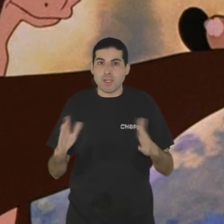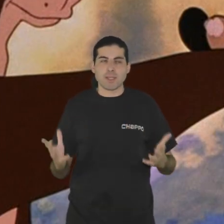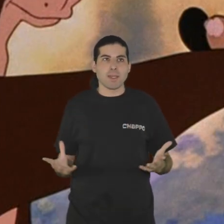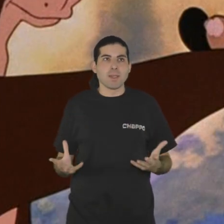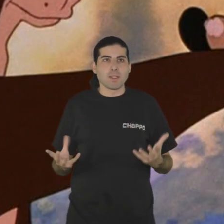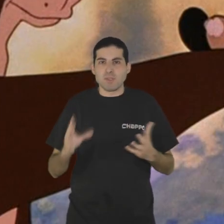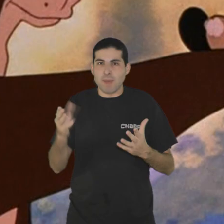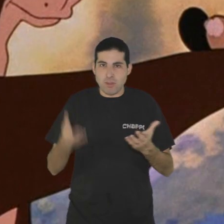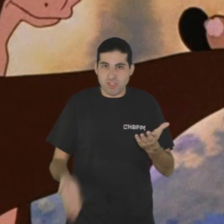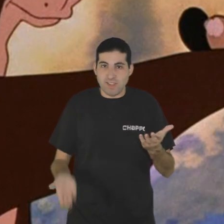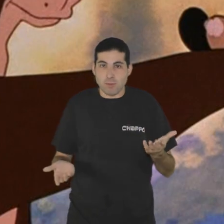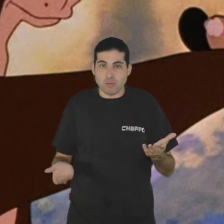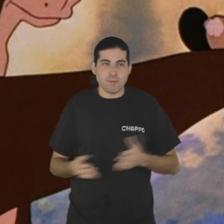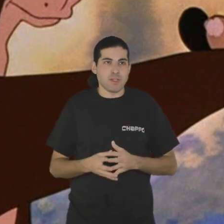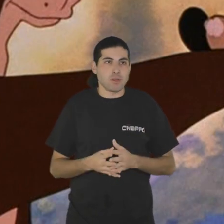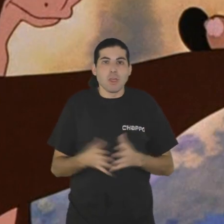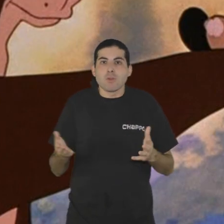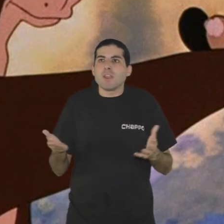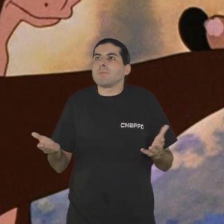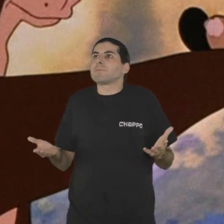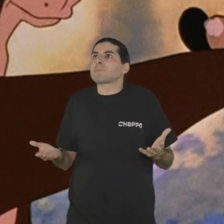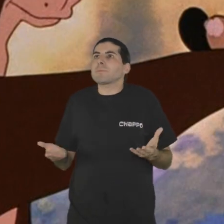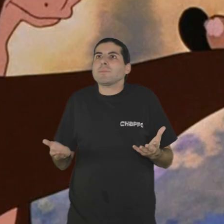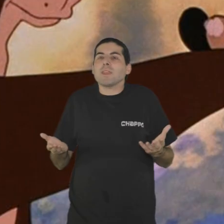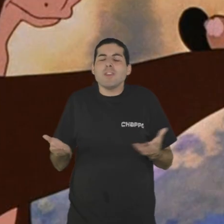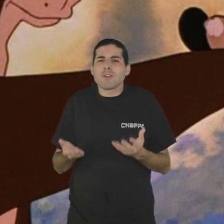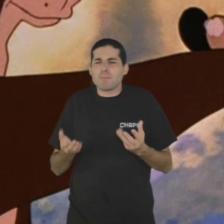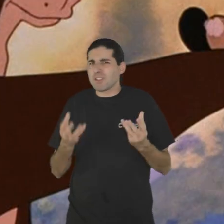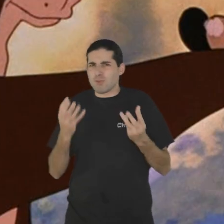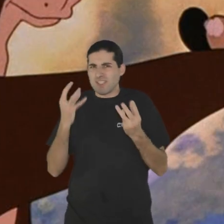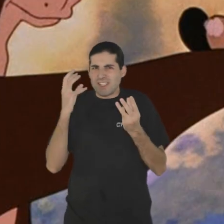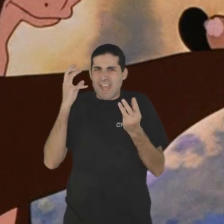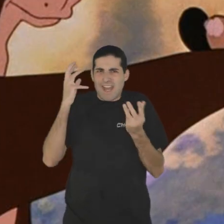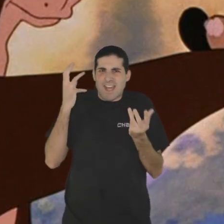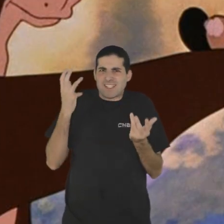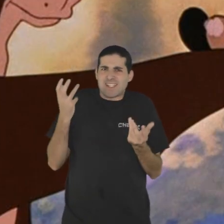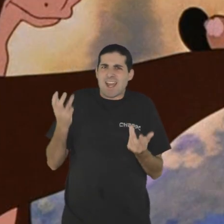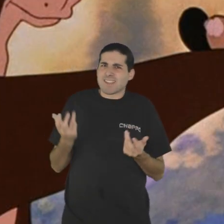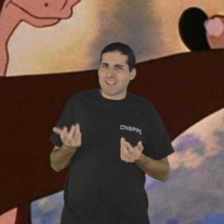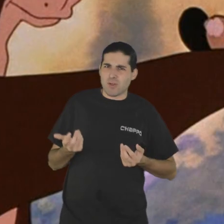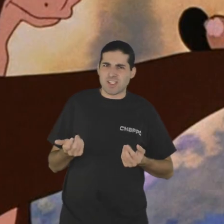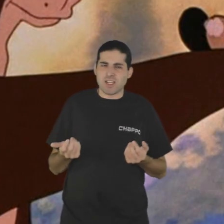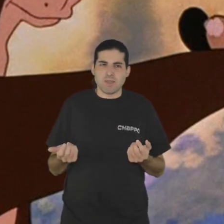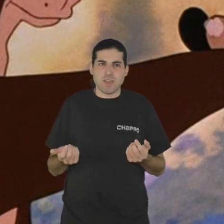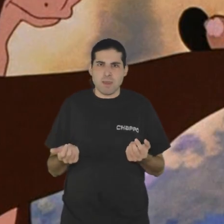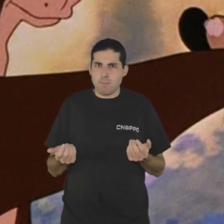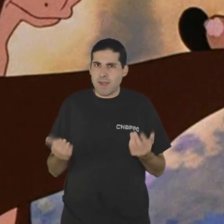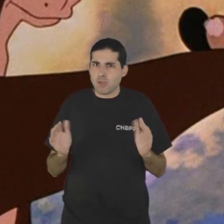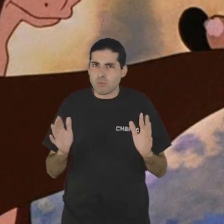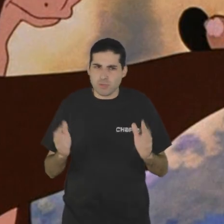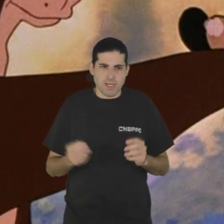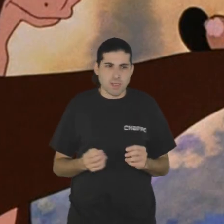dalle mie ricerche, se mi sbaglio scrivetemelo sotto al video. Quindi io non capisco quest'idea astratta da che cosa derivi,